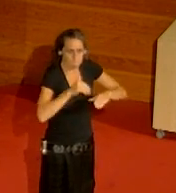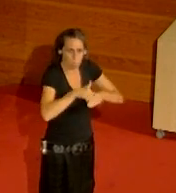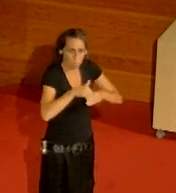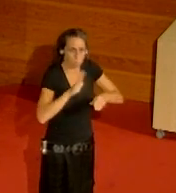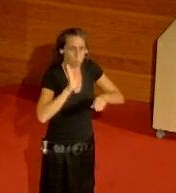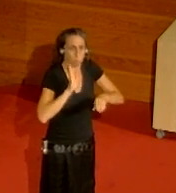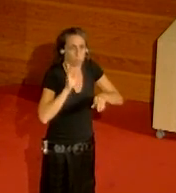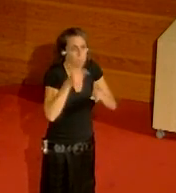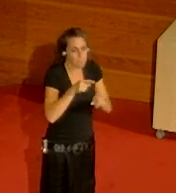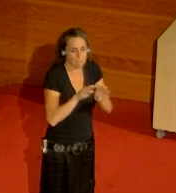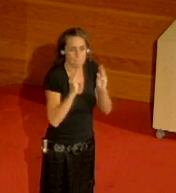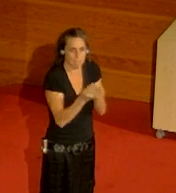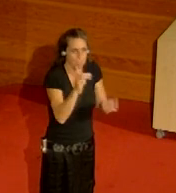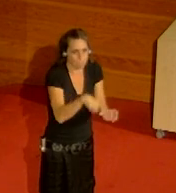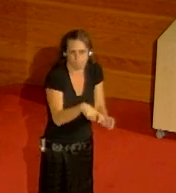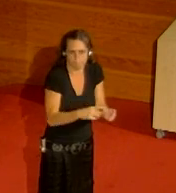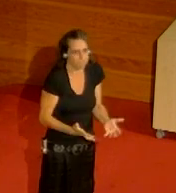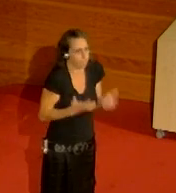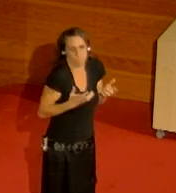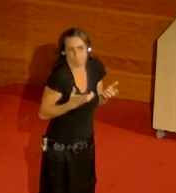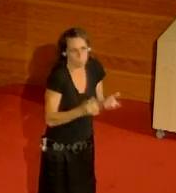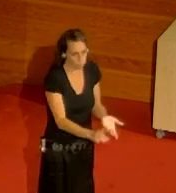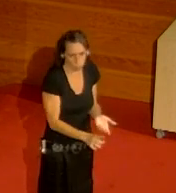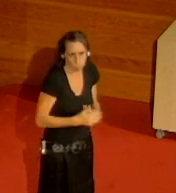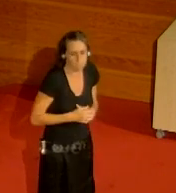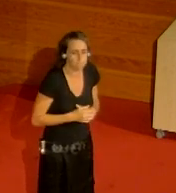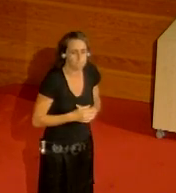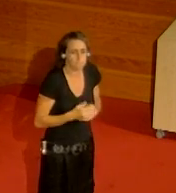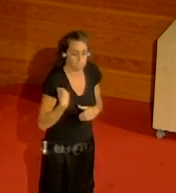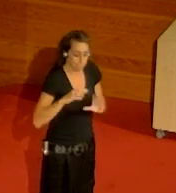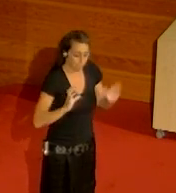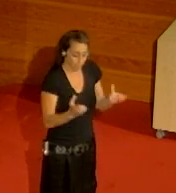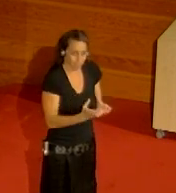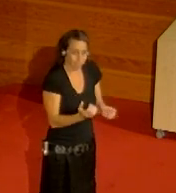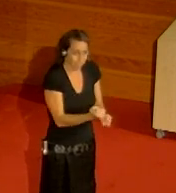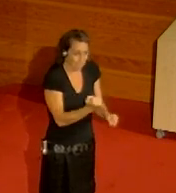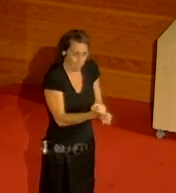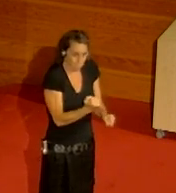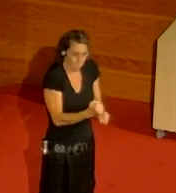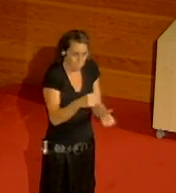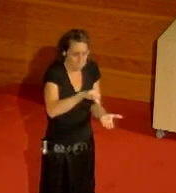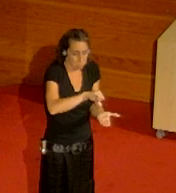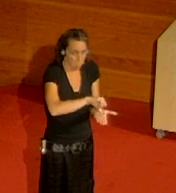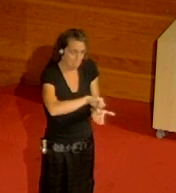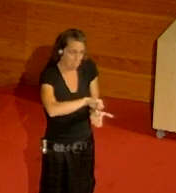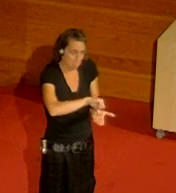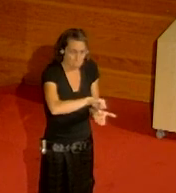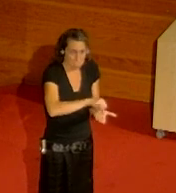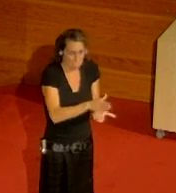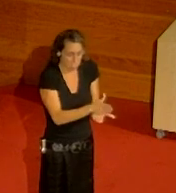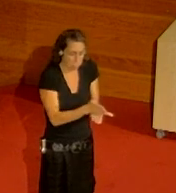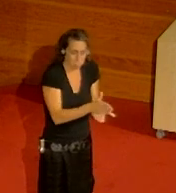entrar al parlamento y el partido laborista que es de Centro izquierda que les decía que es la fuerza fue